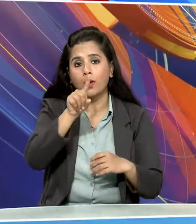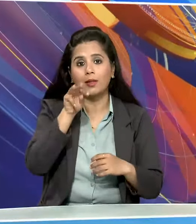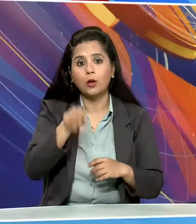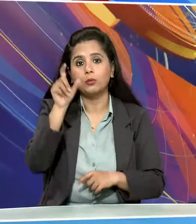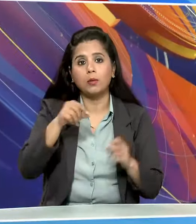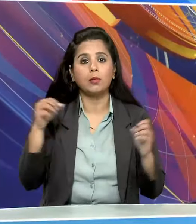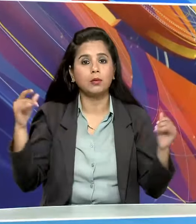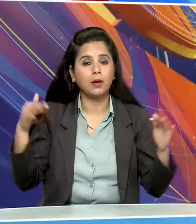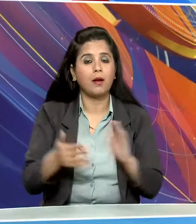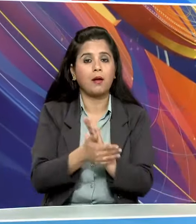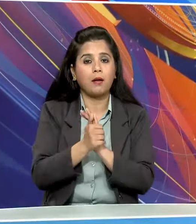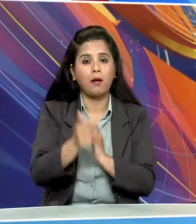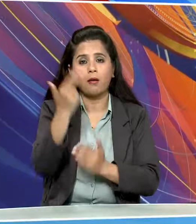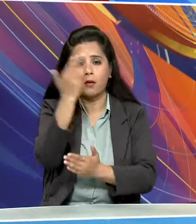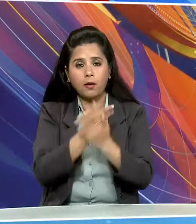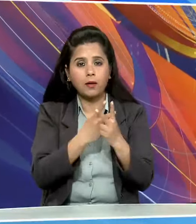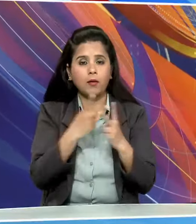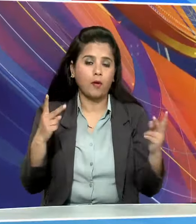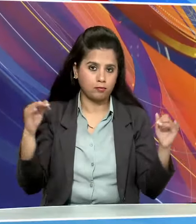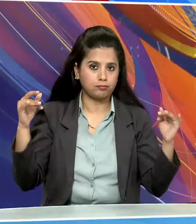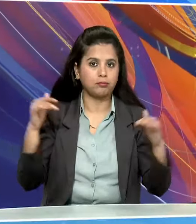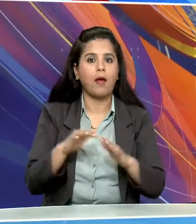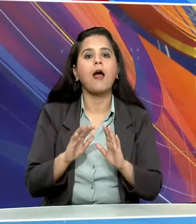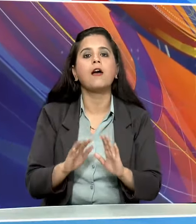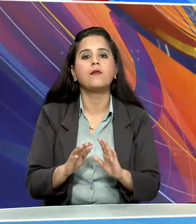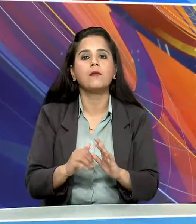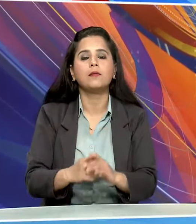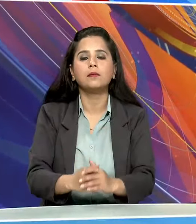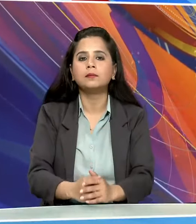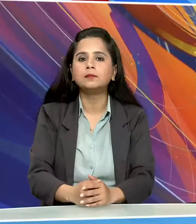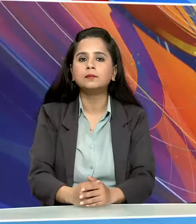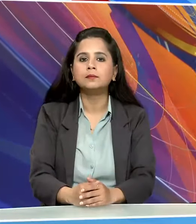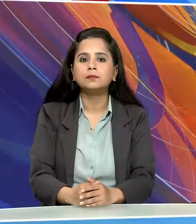1,000 कलाकार शामिल होंगे।